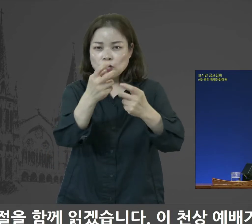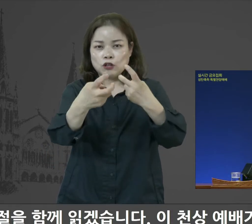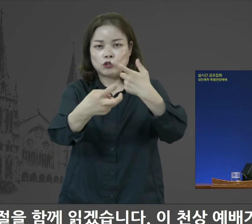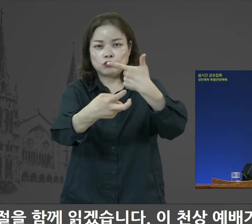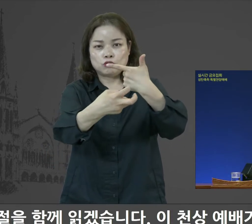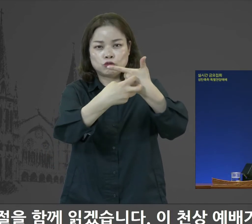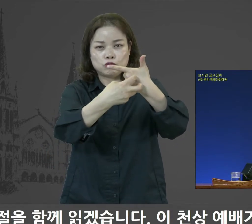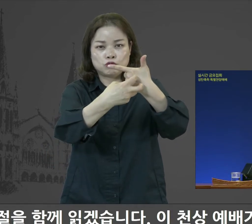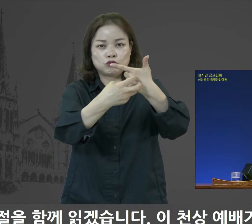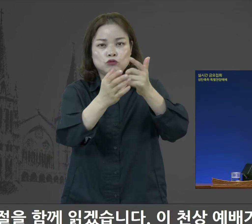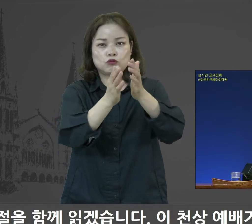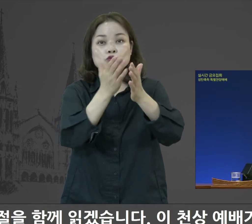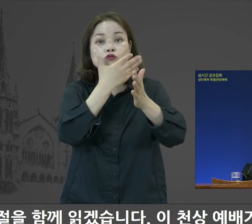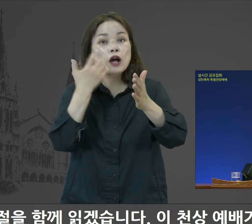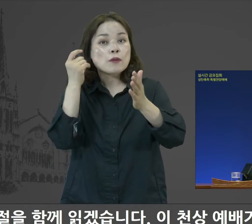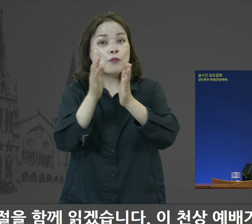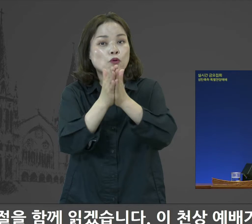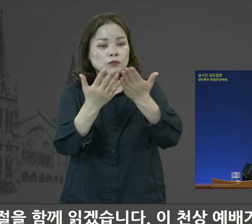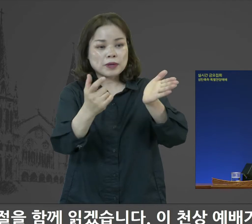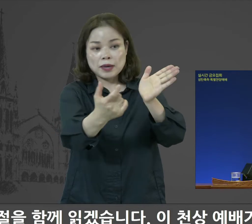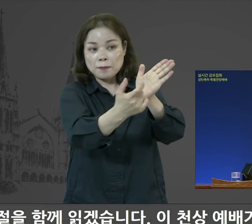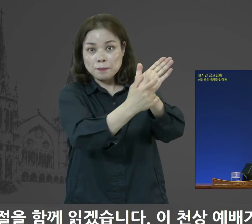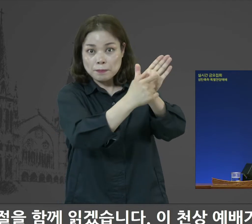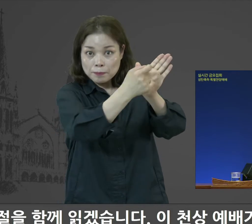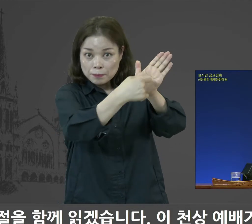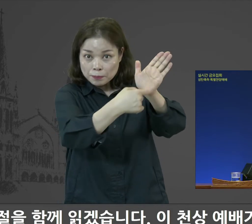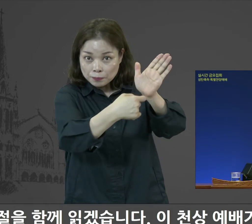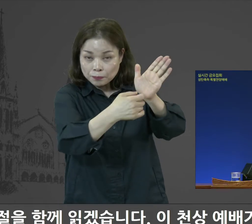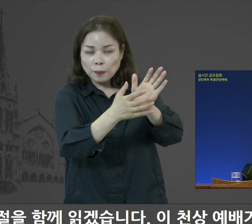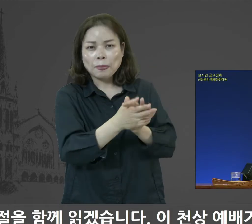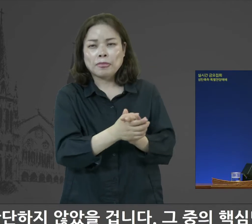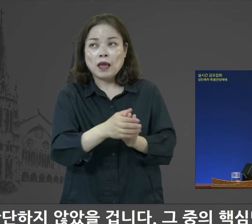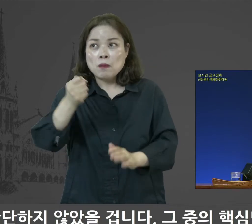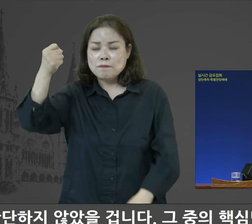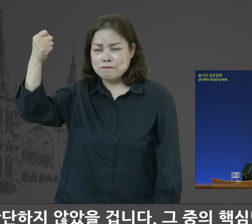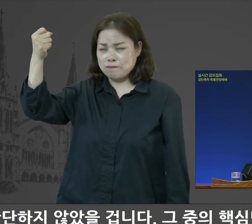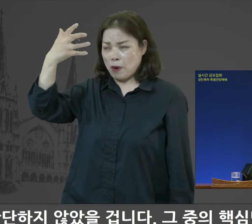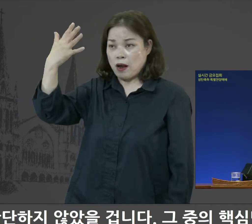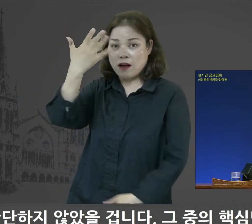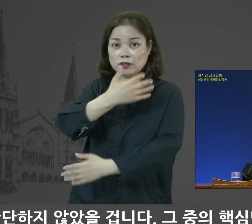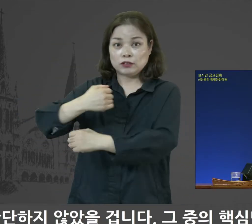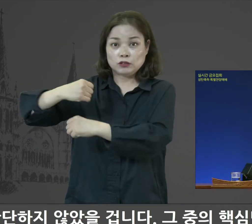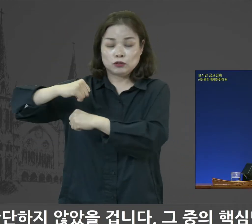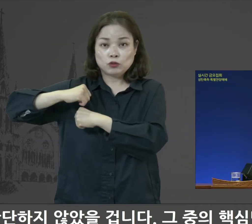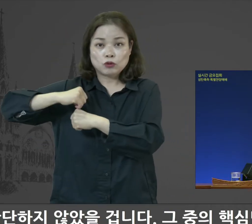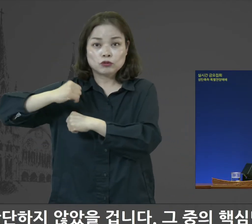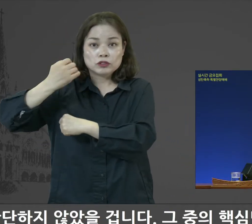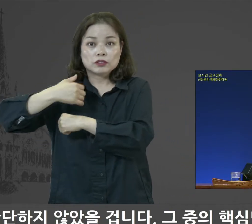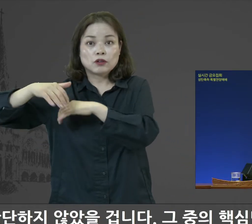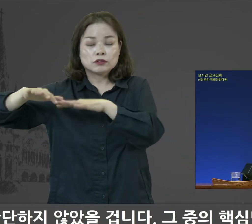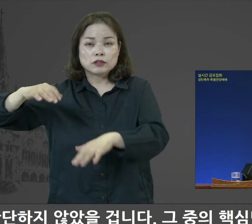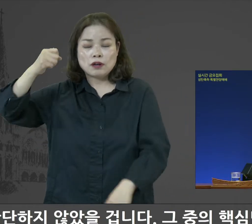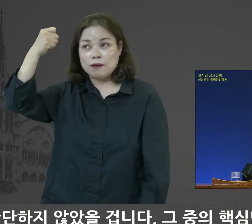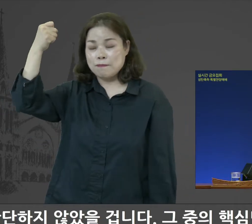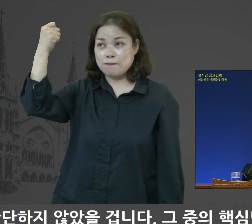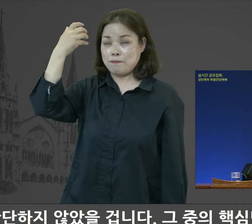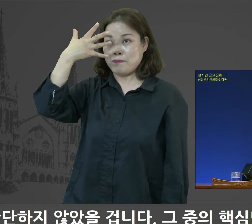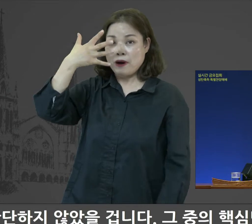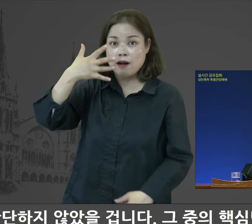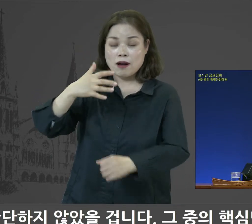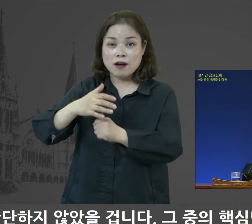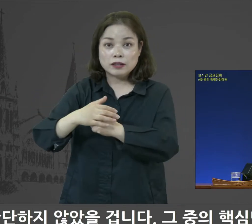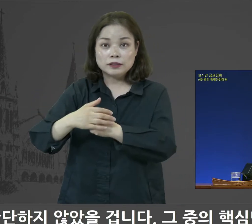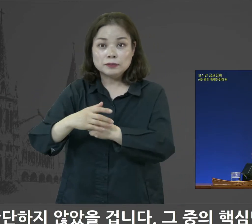있는 것이죠. 자, 13절에 호련히 천군과 천사가 나타났다. 이 호련이라는 말이 흥미롭습니다. 이